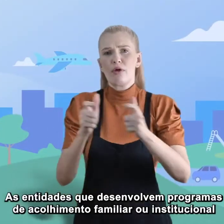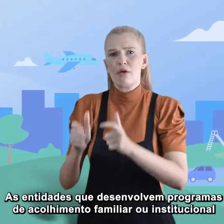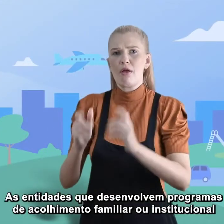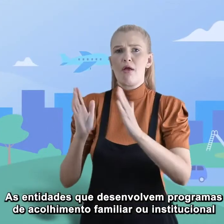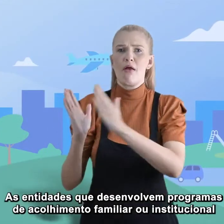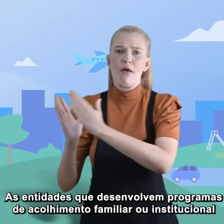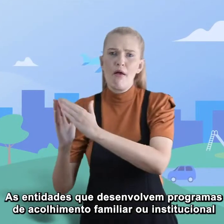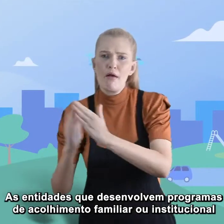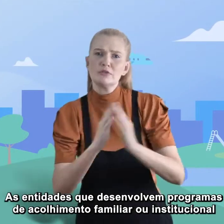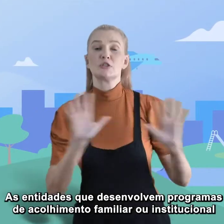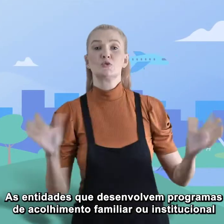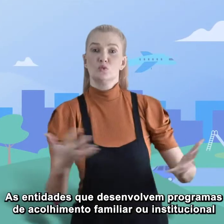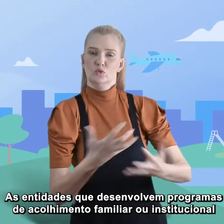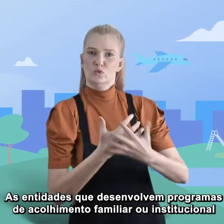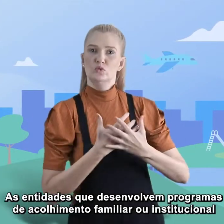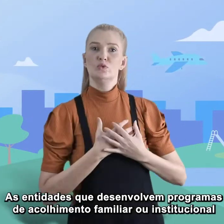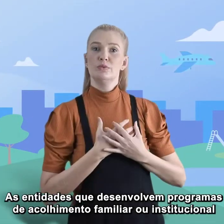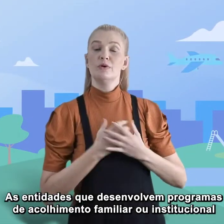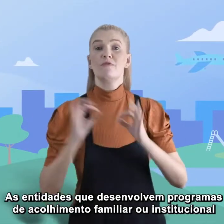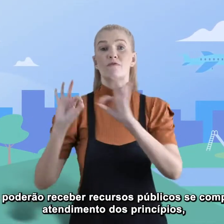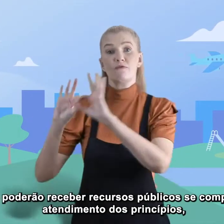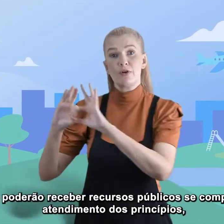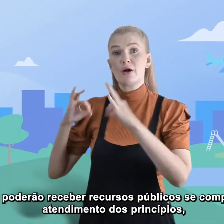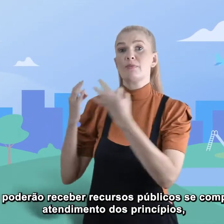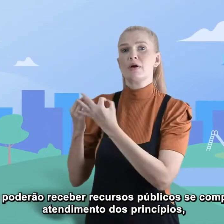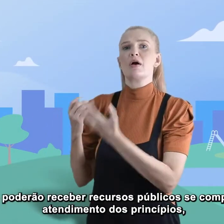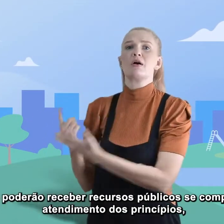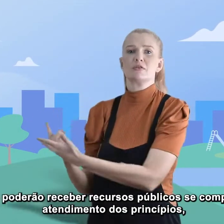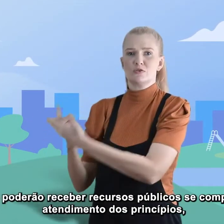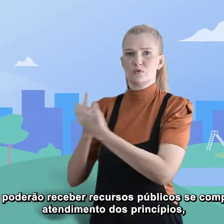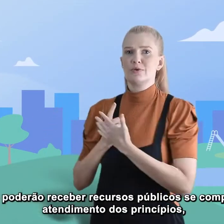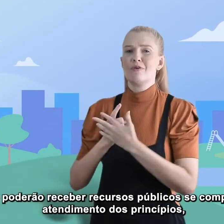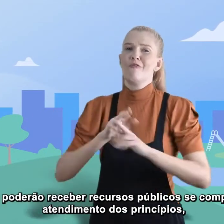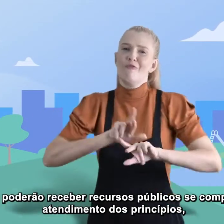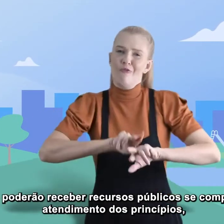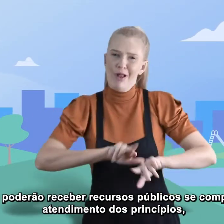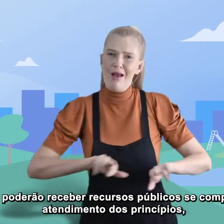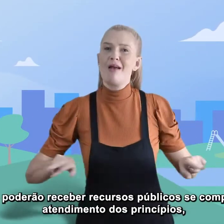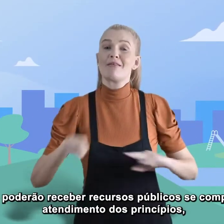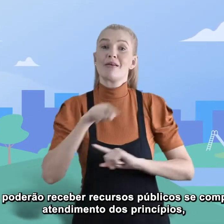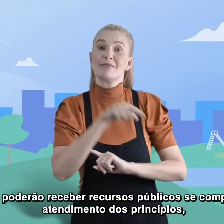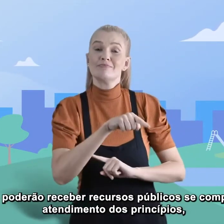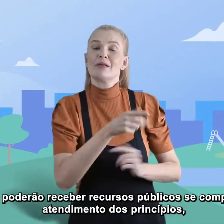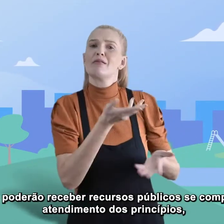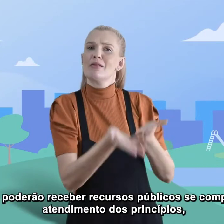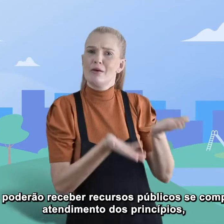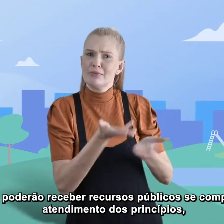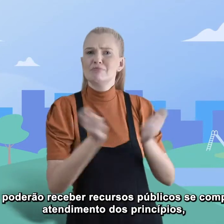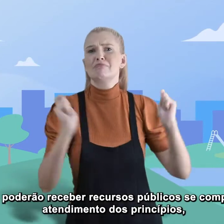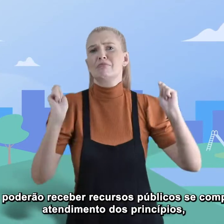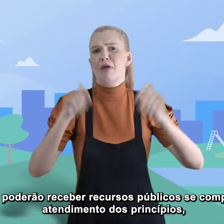acolhimento familiar ou institucional somente poderão receber recursos públicos, se